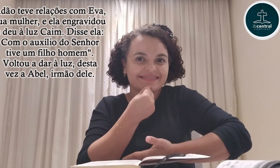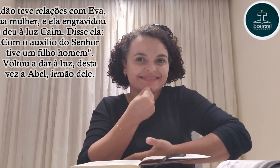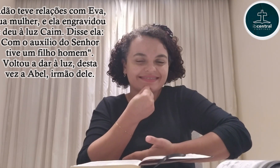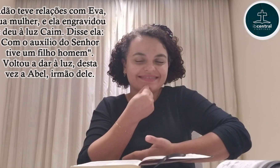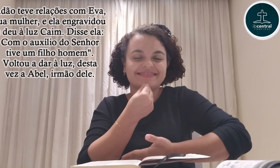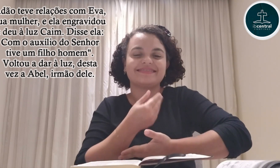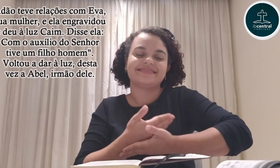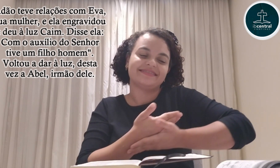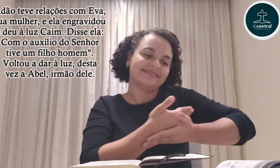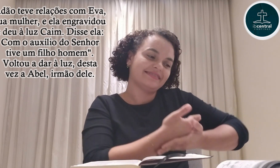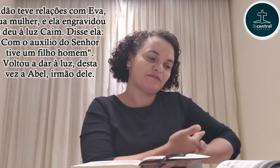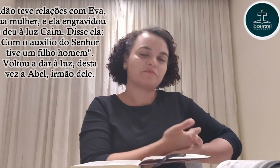homem.